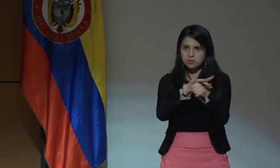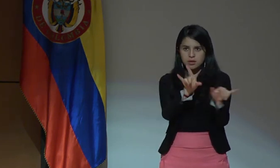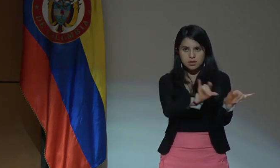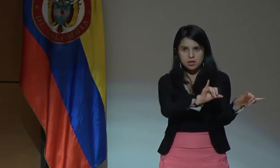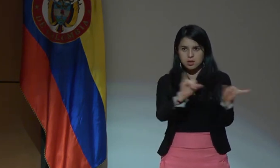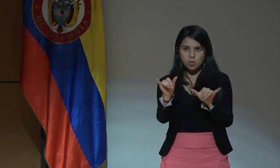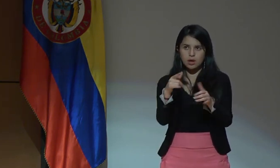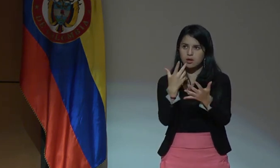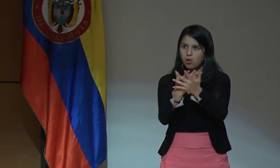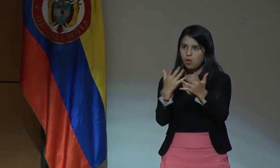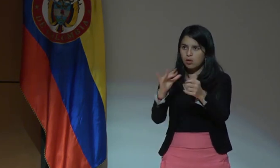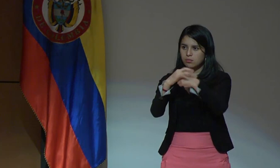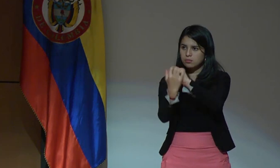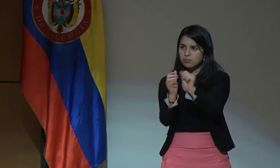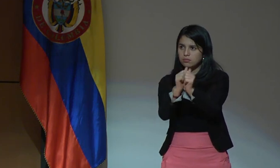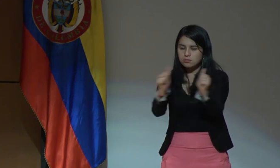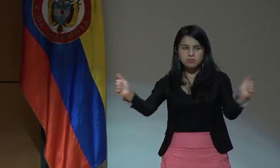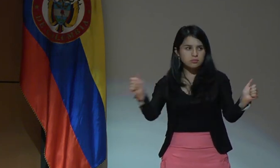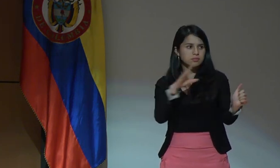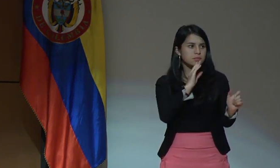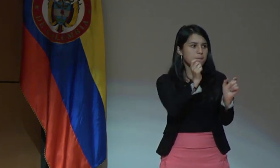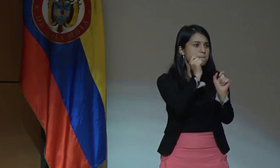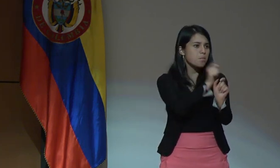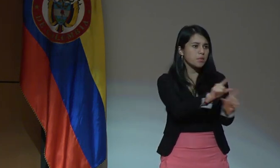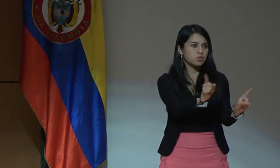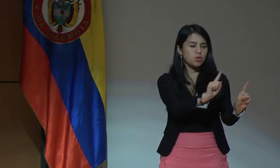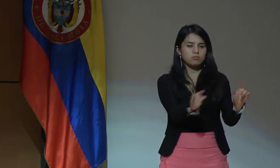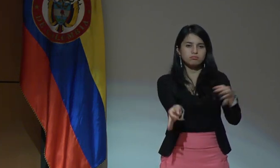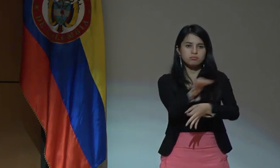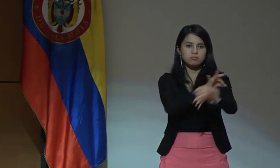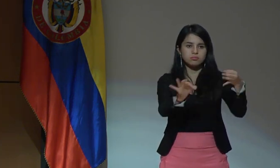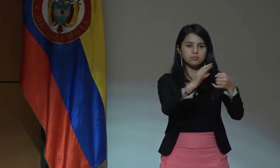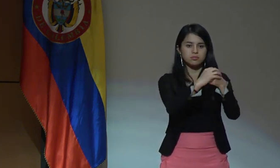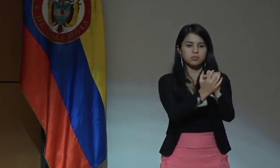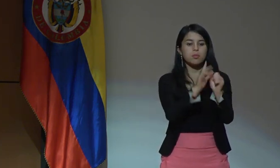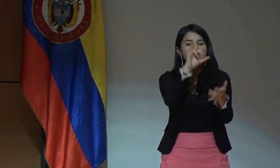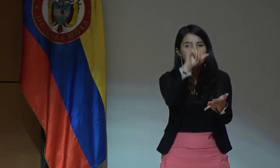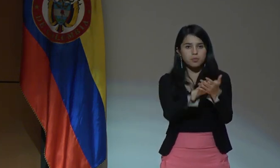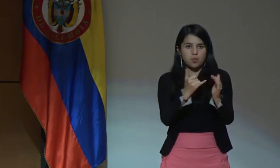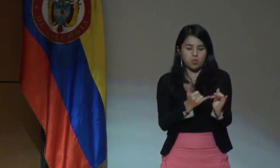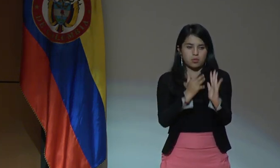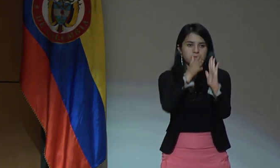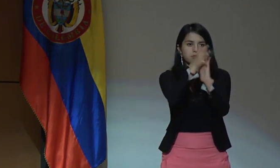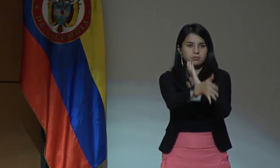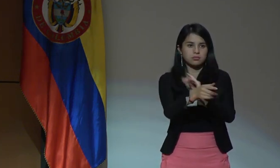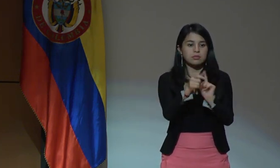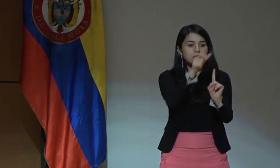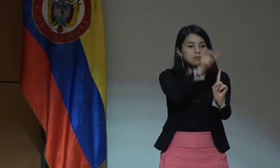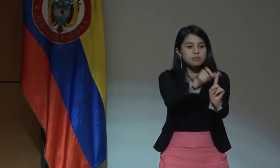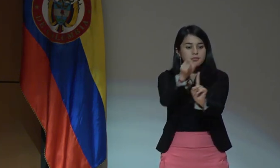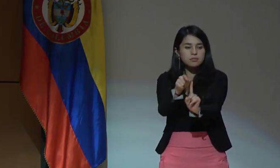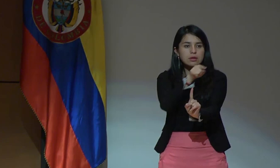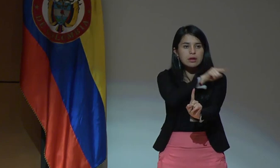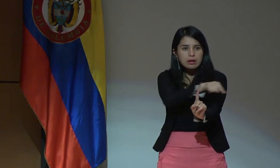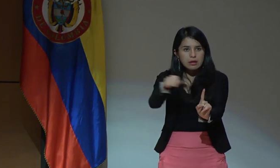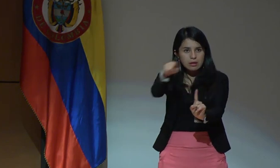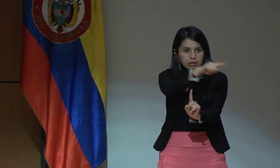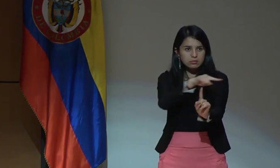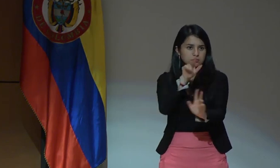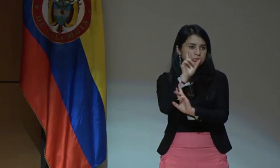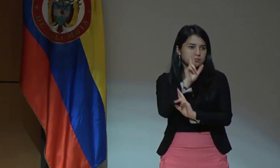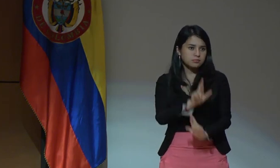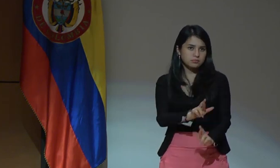misma cosificación de las personas. Por eso, ese mensaje de hoy, del otro, del reconocimiento del